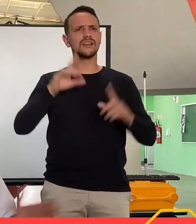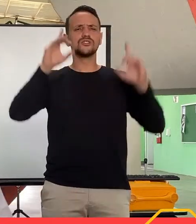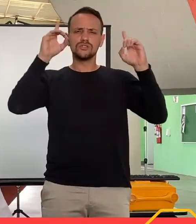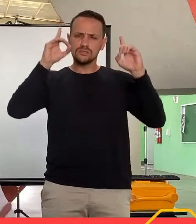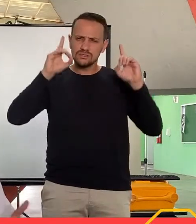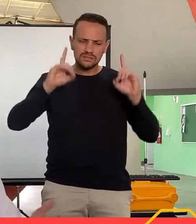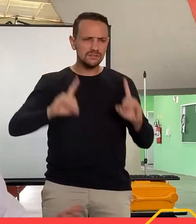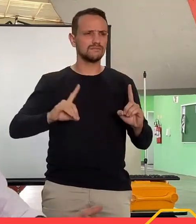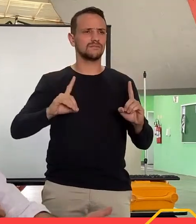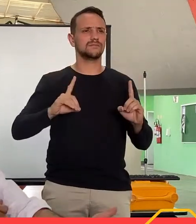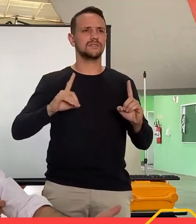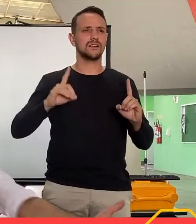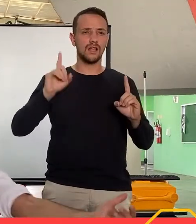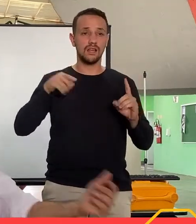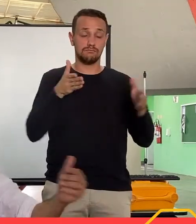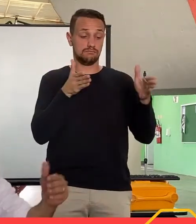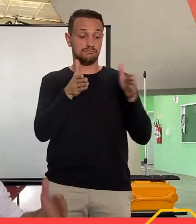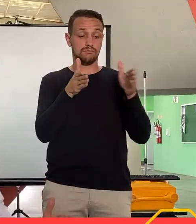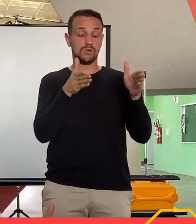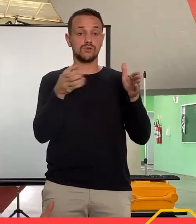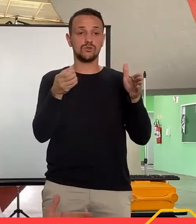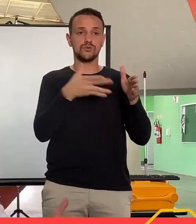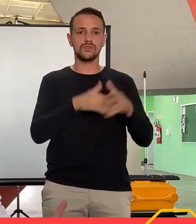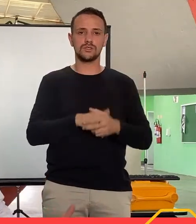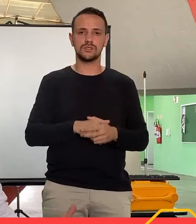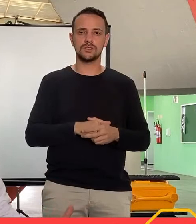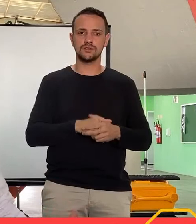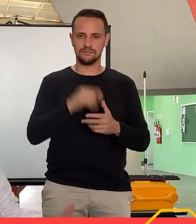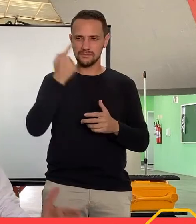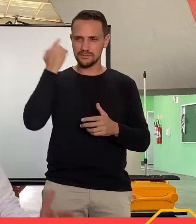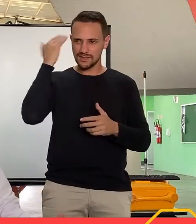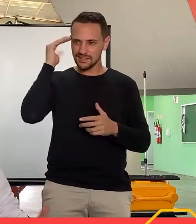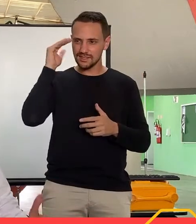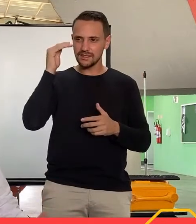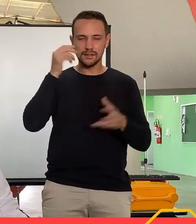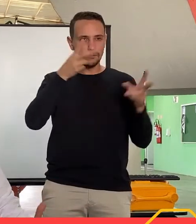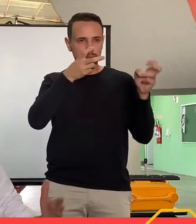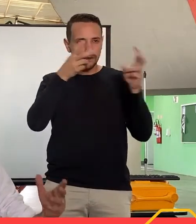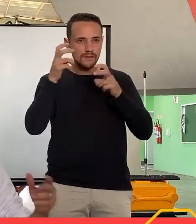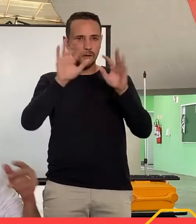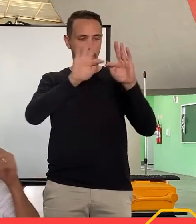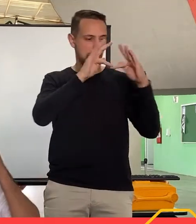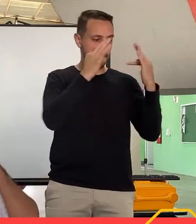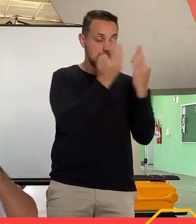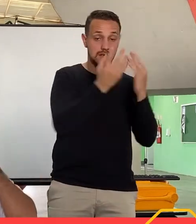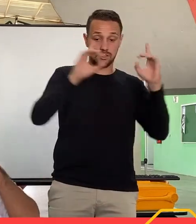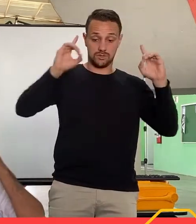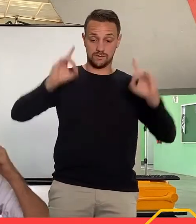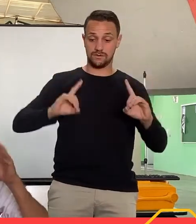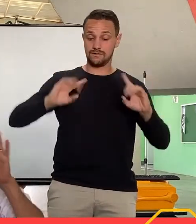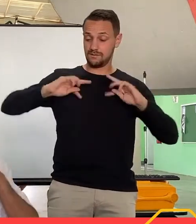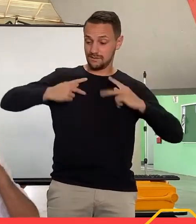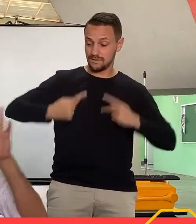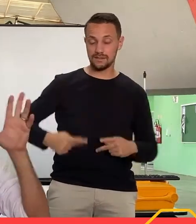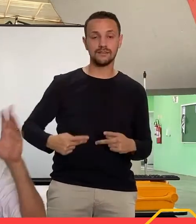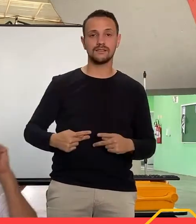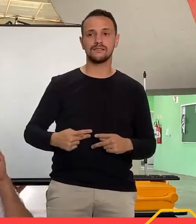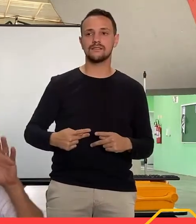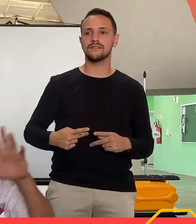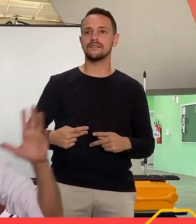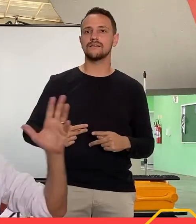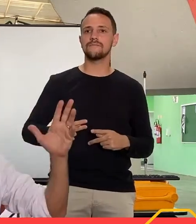sociais extremamente contemporâneos. Então, você veja que são famílias de direitos humanos que foram